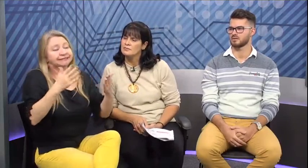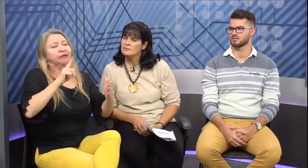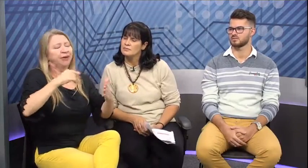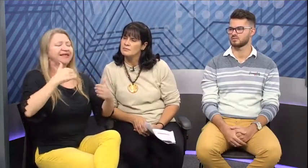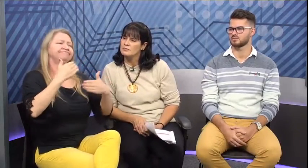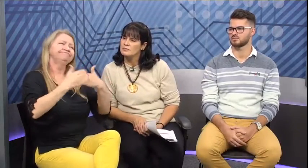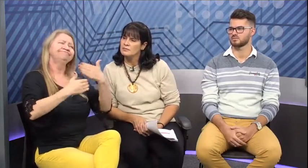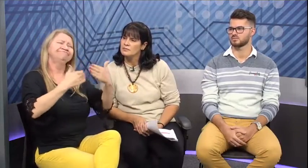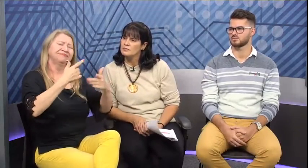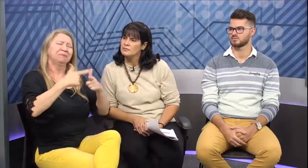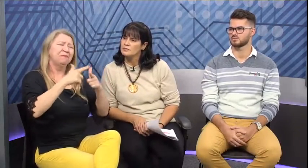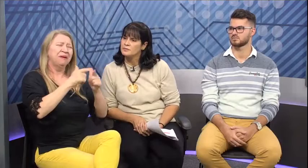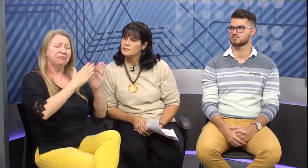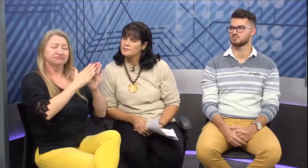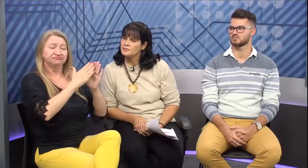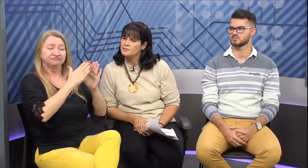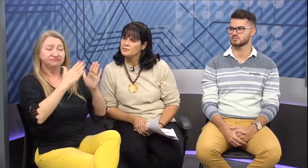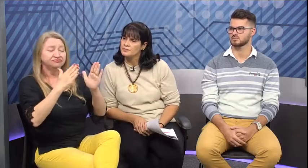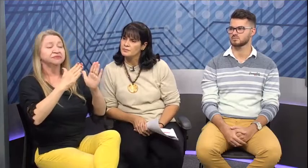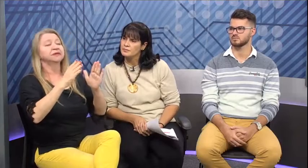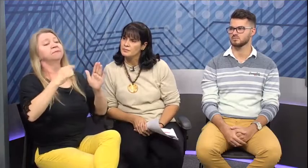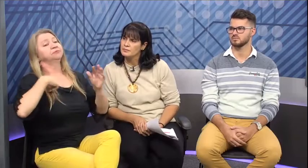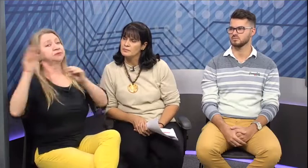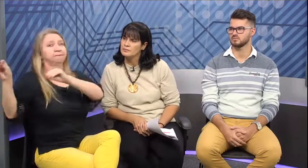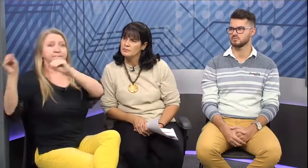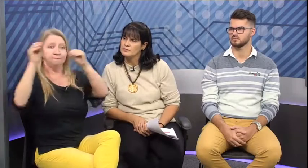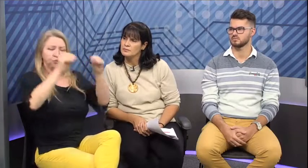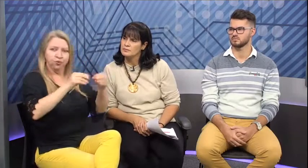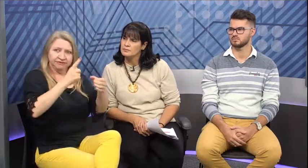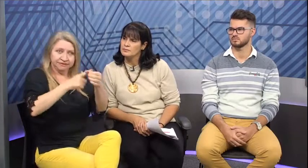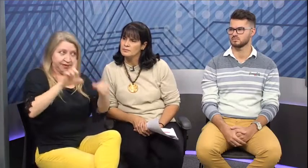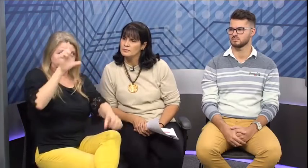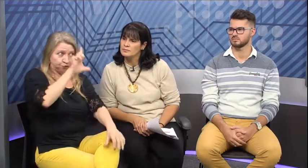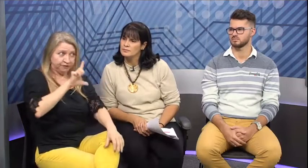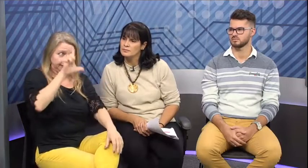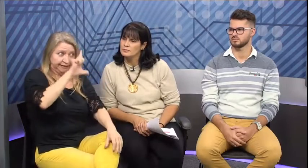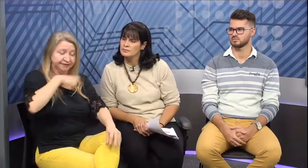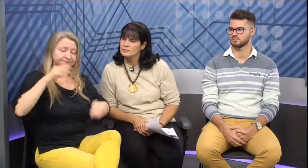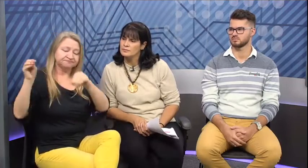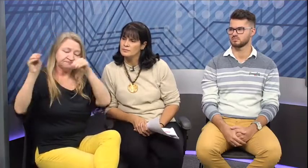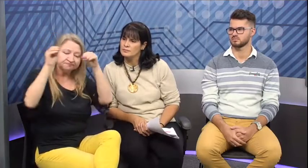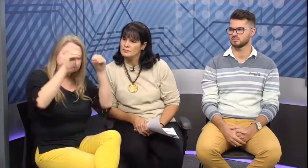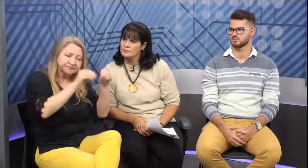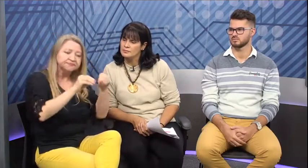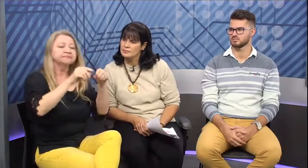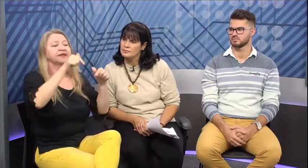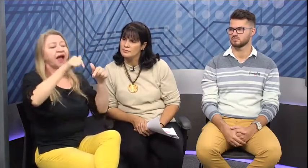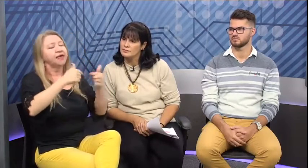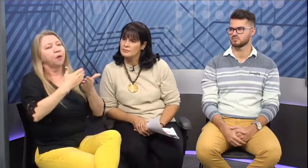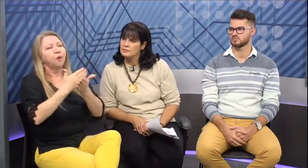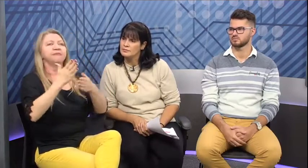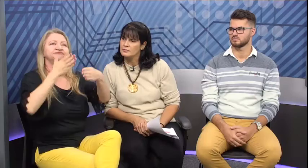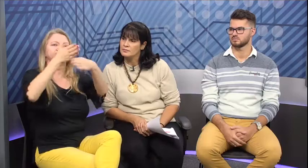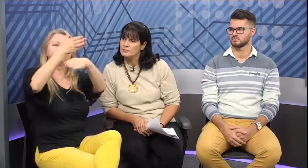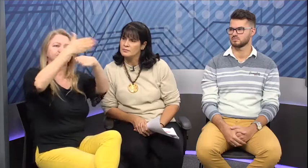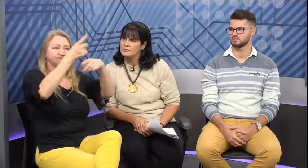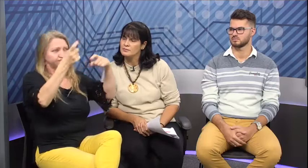acontecendo. E aí, passou o tempo, eu mudei para Londrina, eu morava em outro local, mudei para Londrina, e